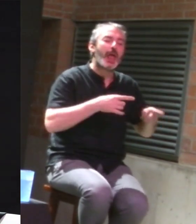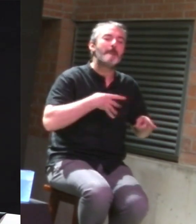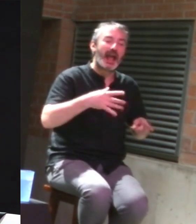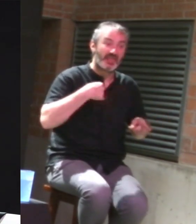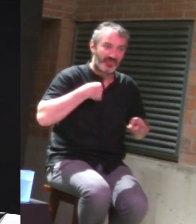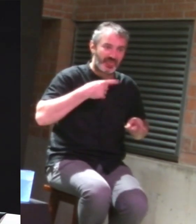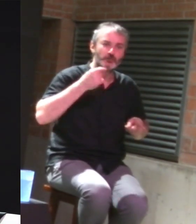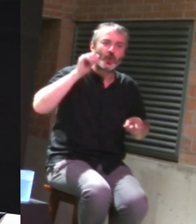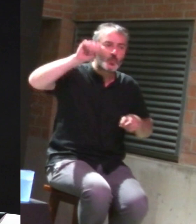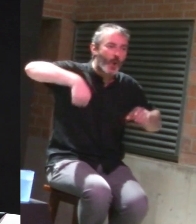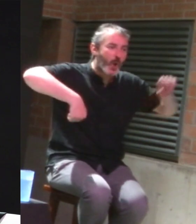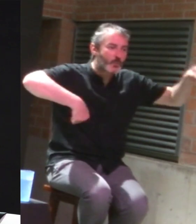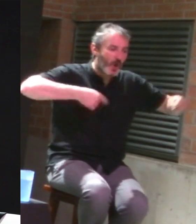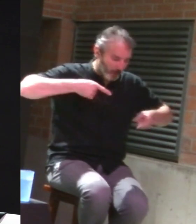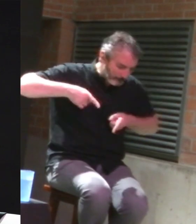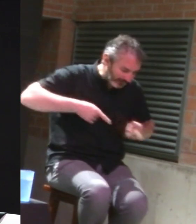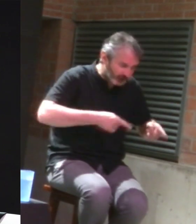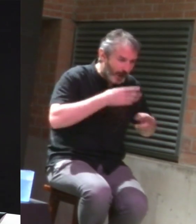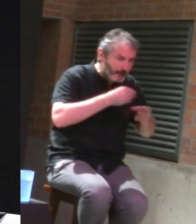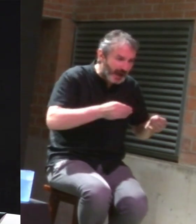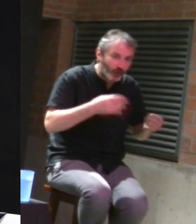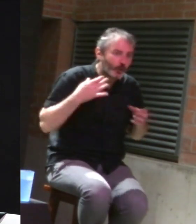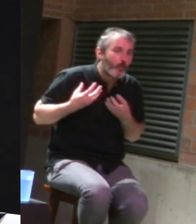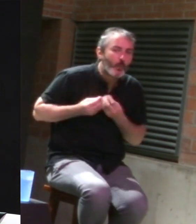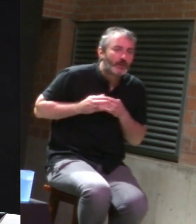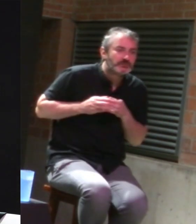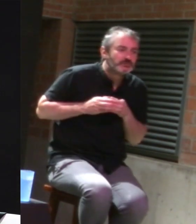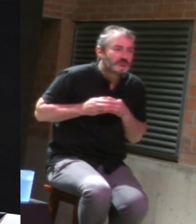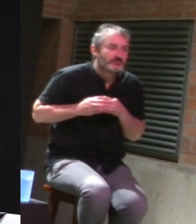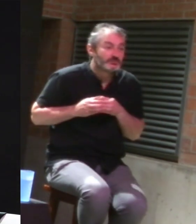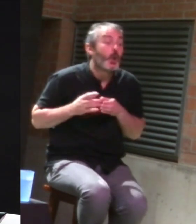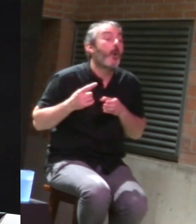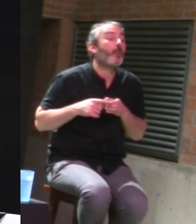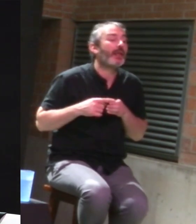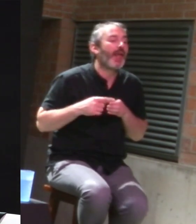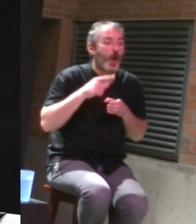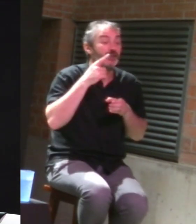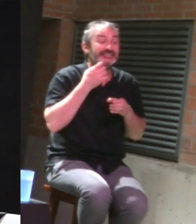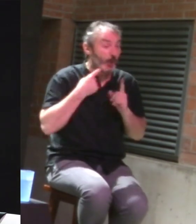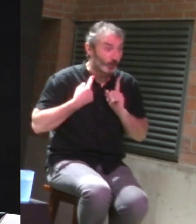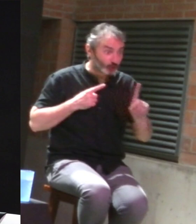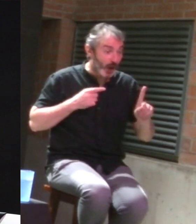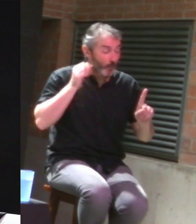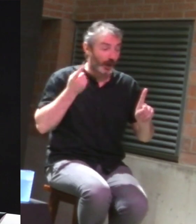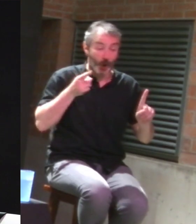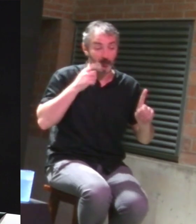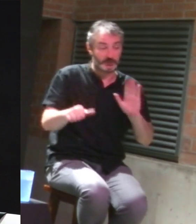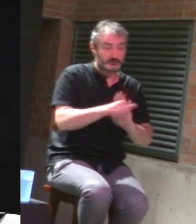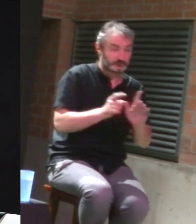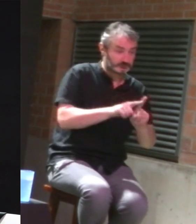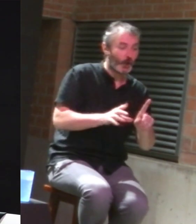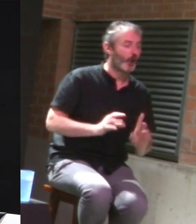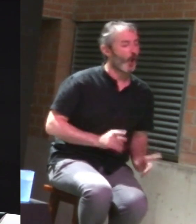dia, quedaven totes mullades, doncs anaven juntes perquè sovint els homes les assaltaven pel carrer.